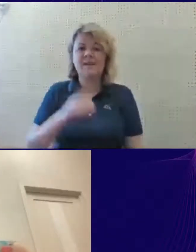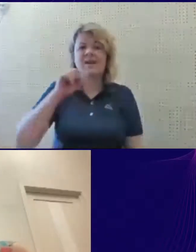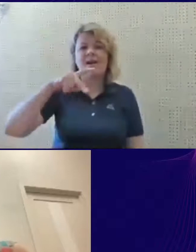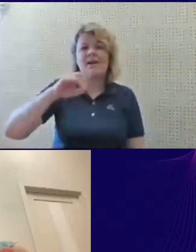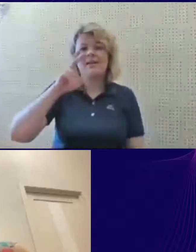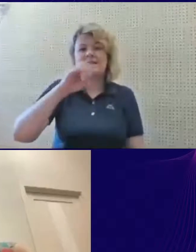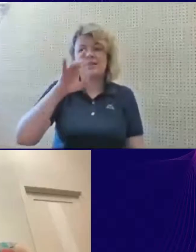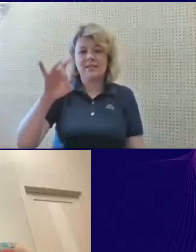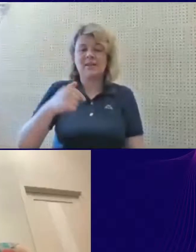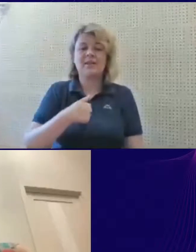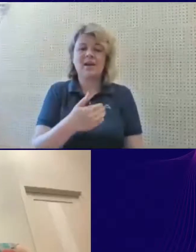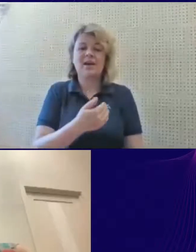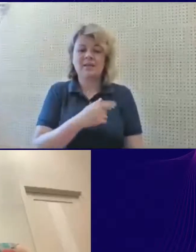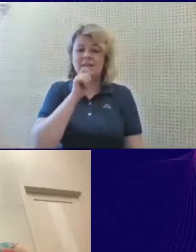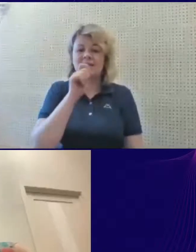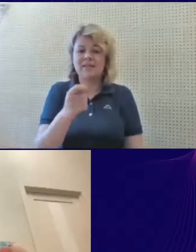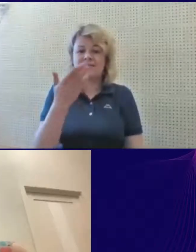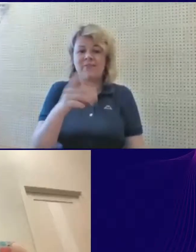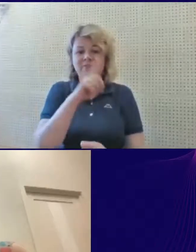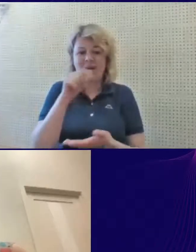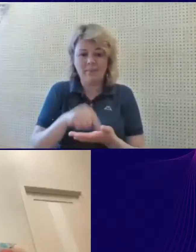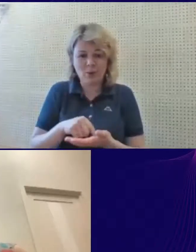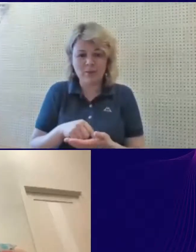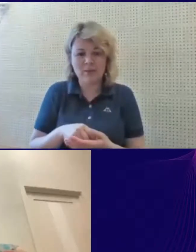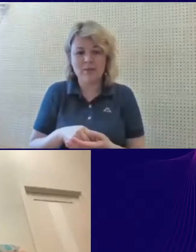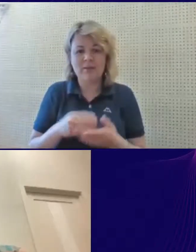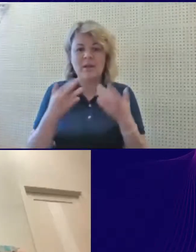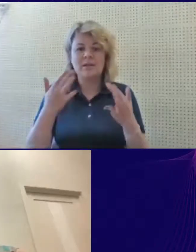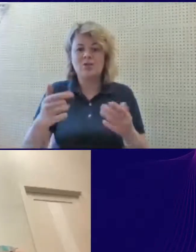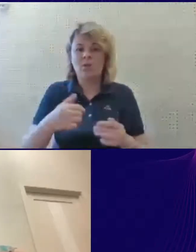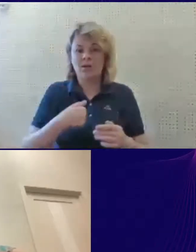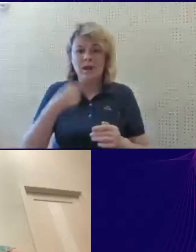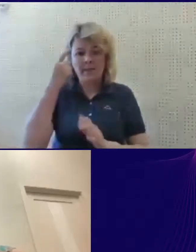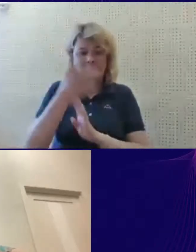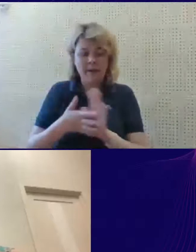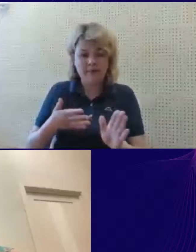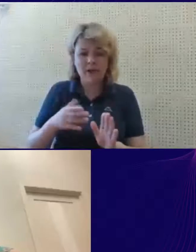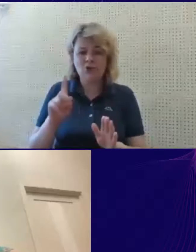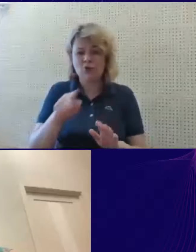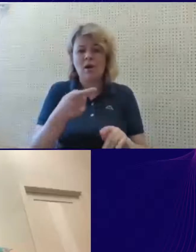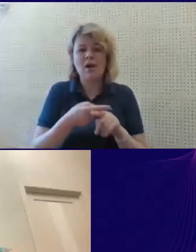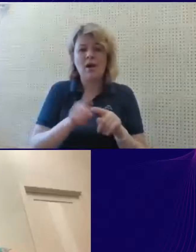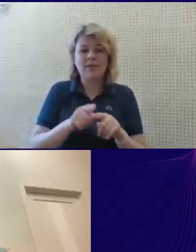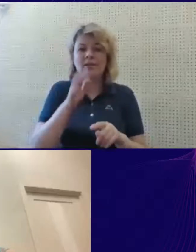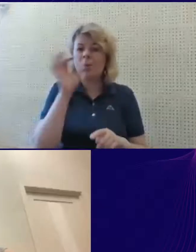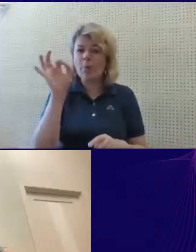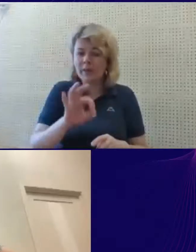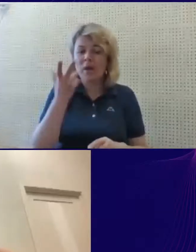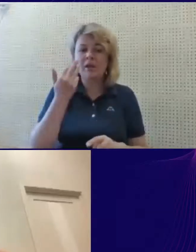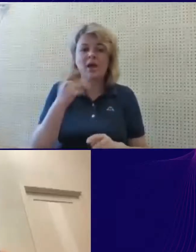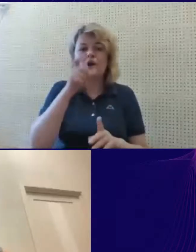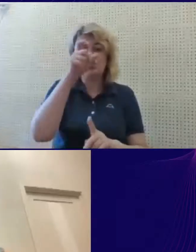Александр, да, я хотела задать вопрос. Да. Насколько я понимаю, что вот этот момент, когда человек